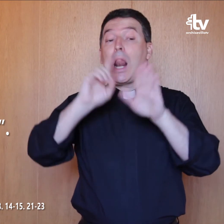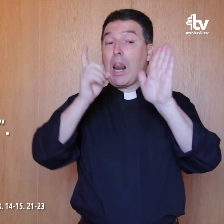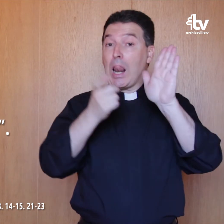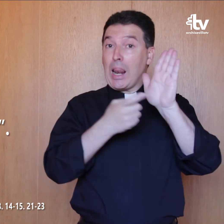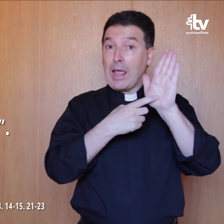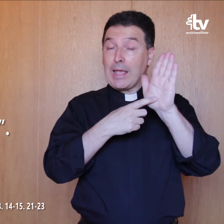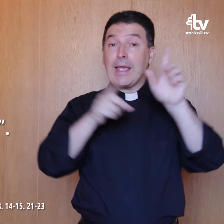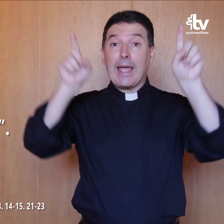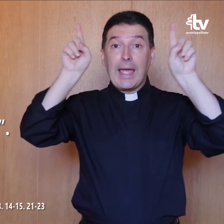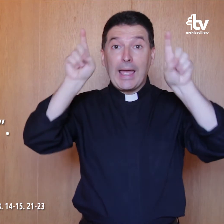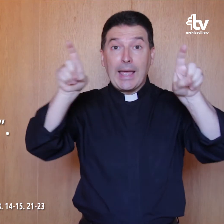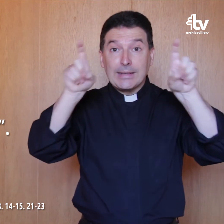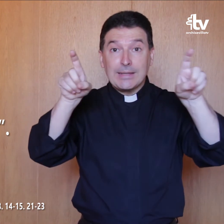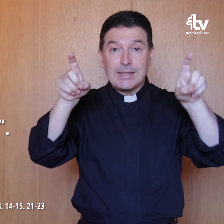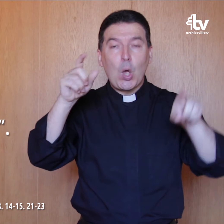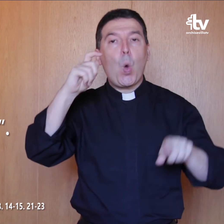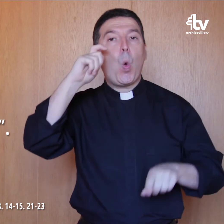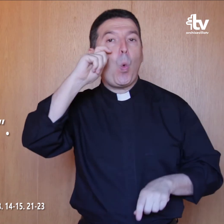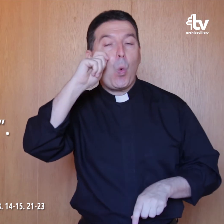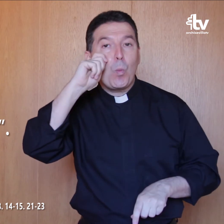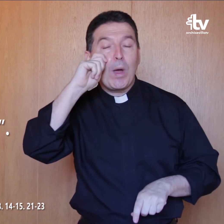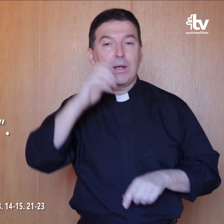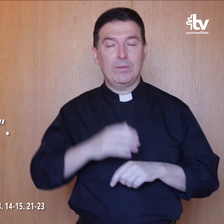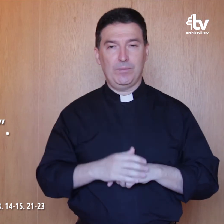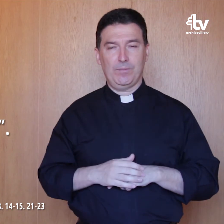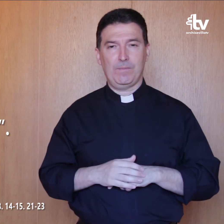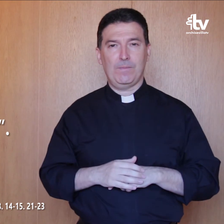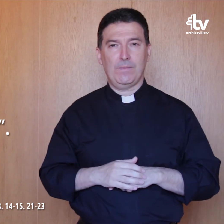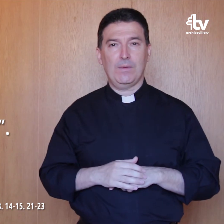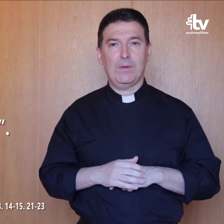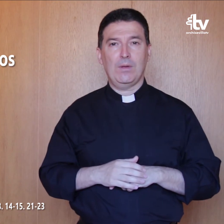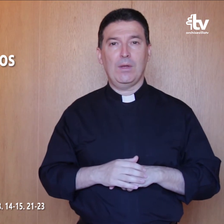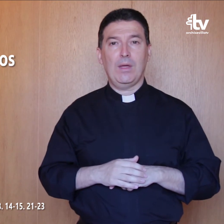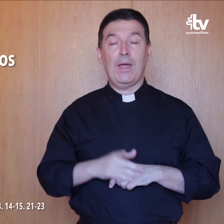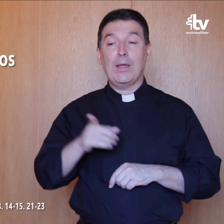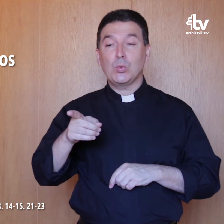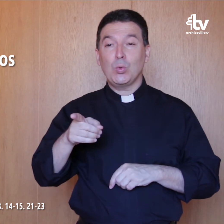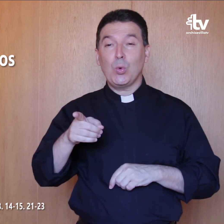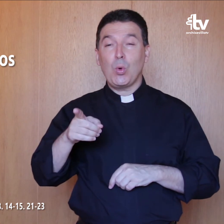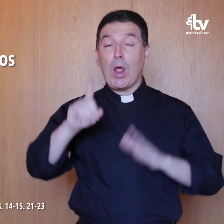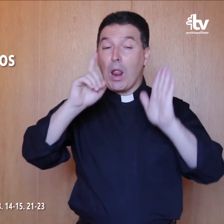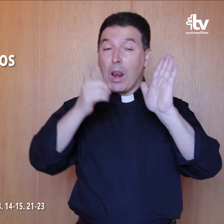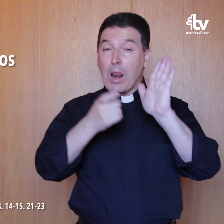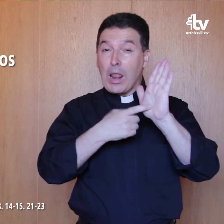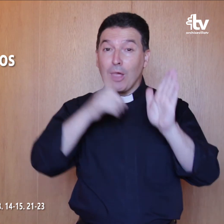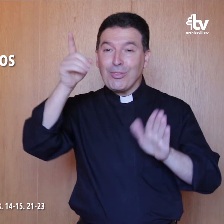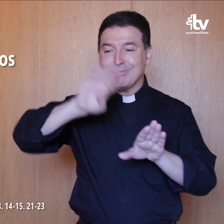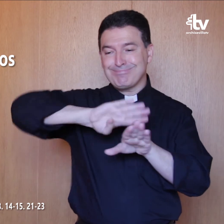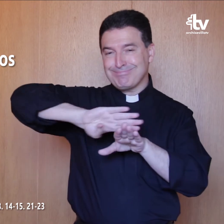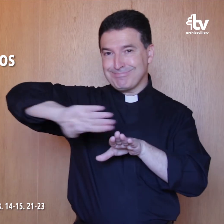que enseña son preceptos humanos. Dejáis a un lado el mandamiento